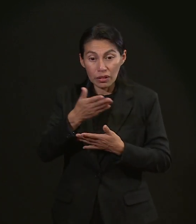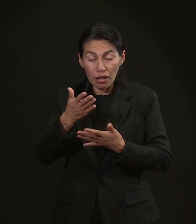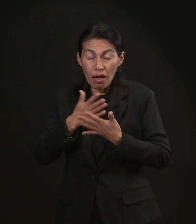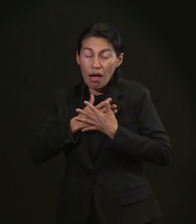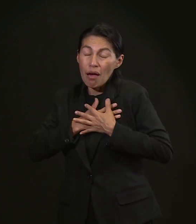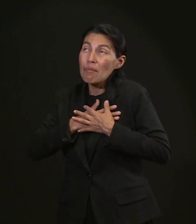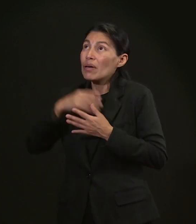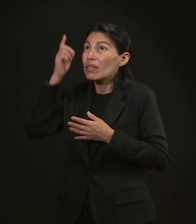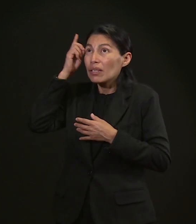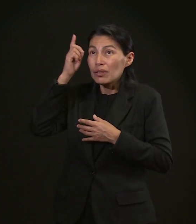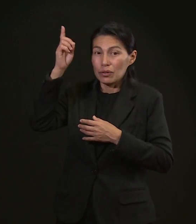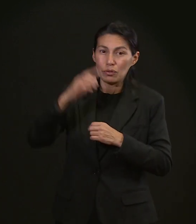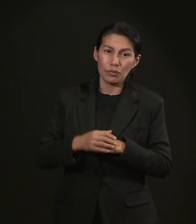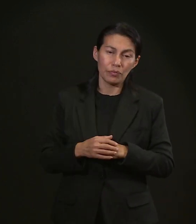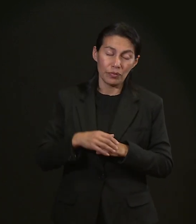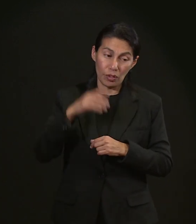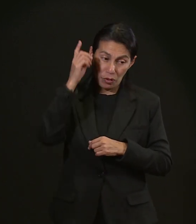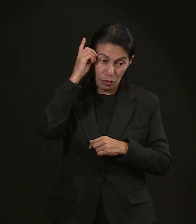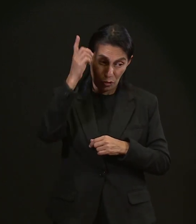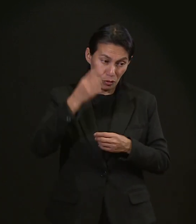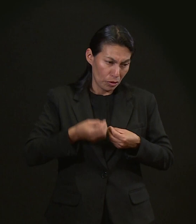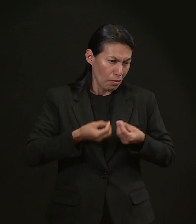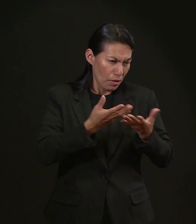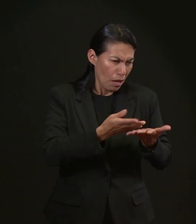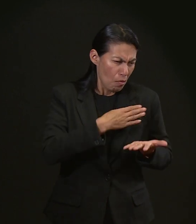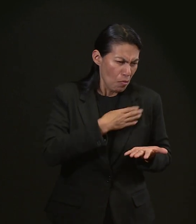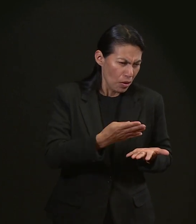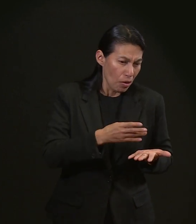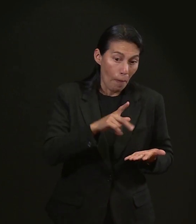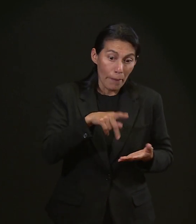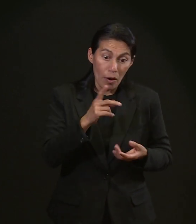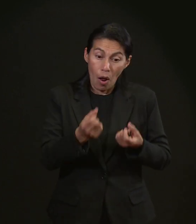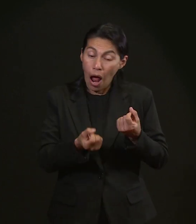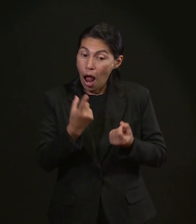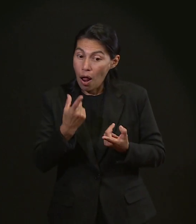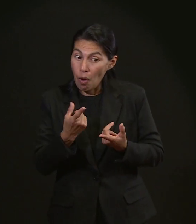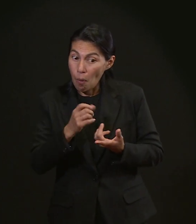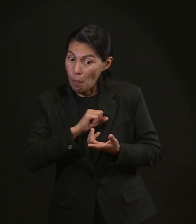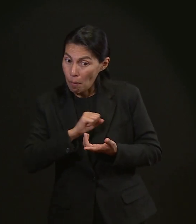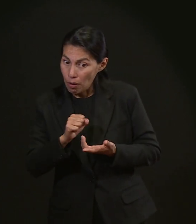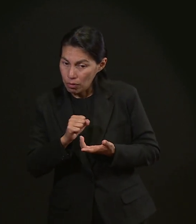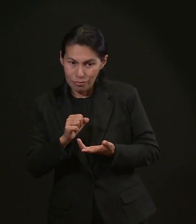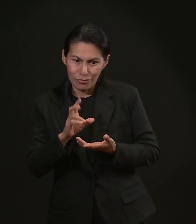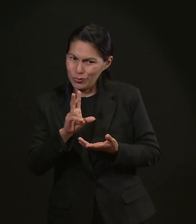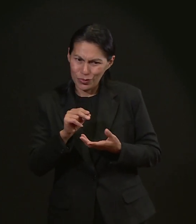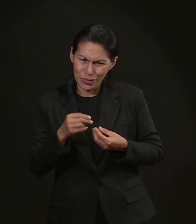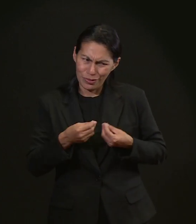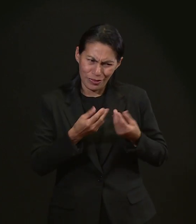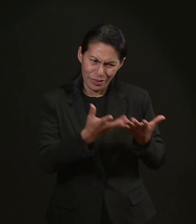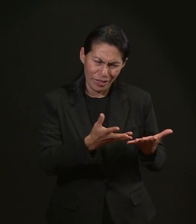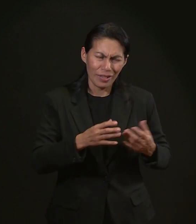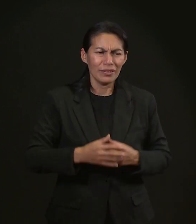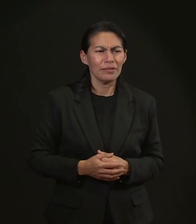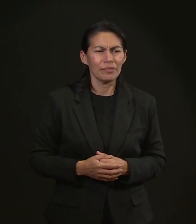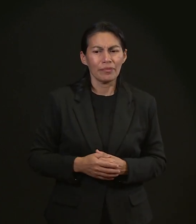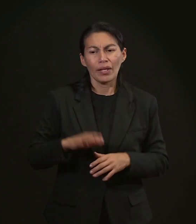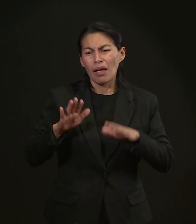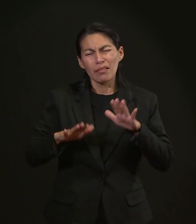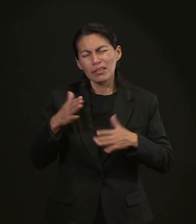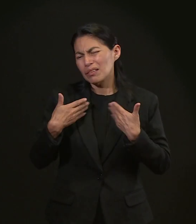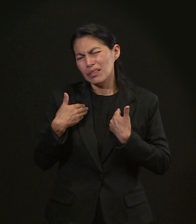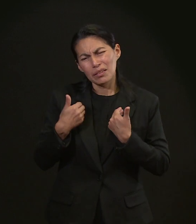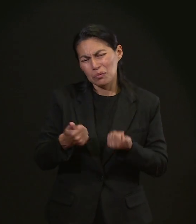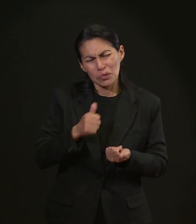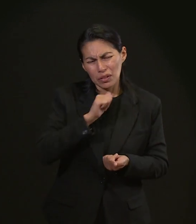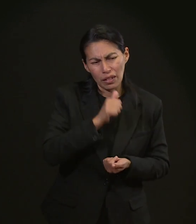te impedirá hacer algo que sea para tu beneficio y para tu felicidad en última estás al menos en primera